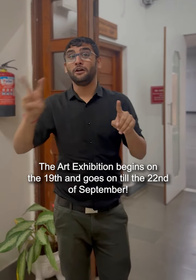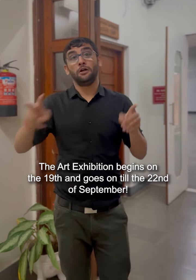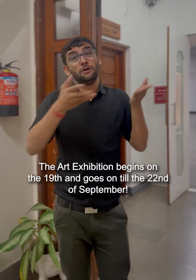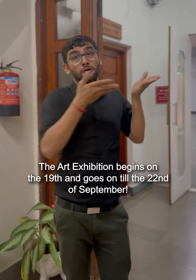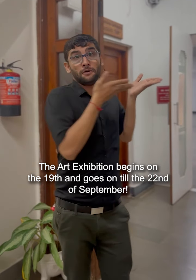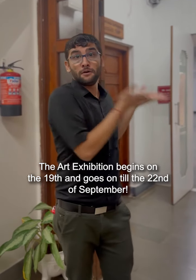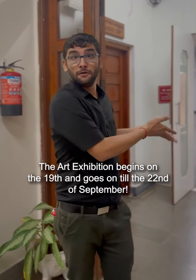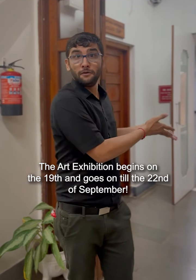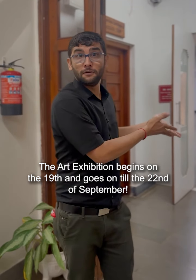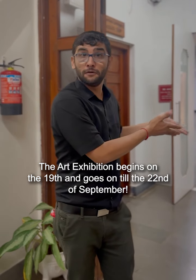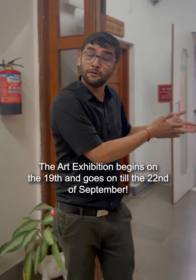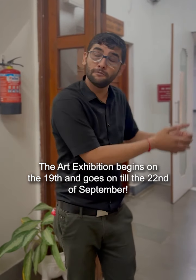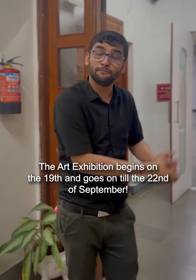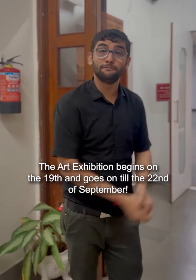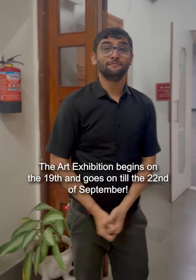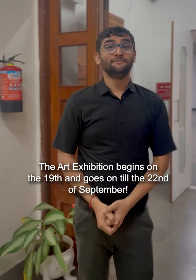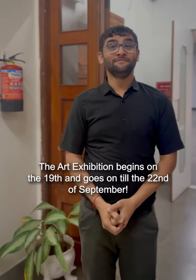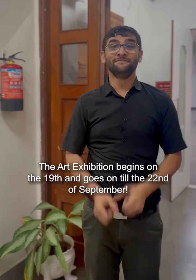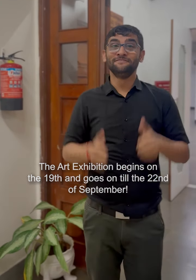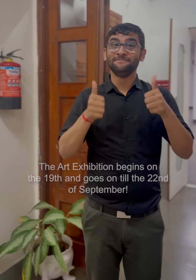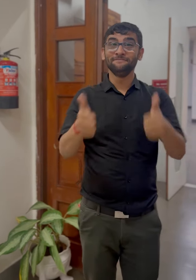से 22 सितंबर तक।